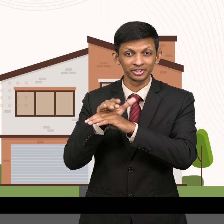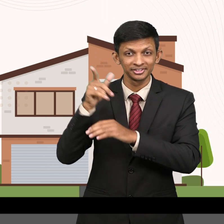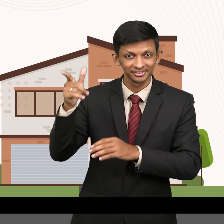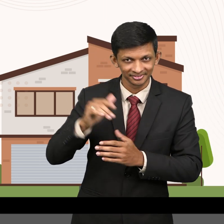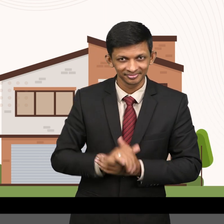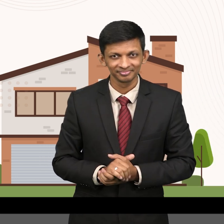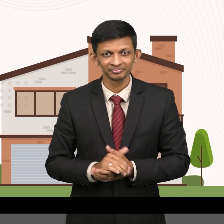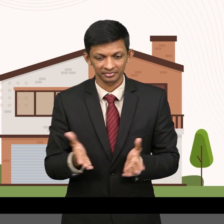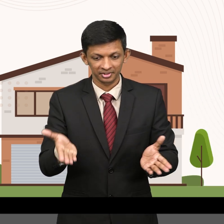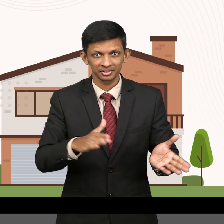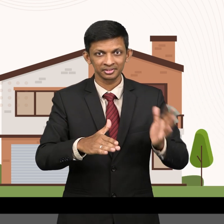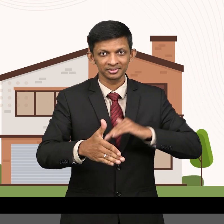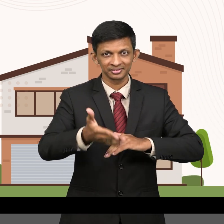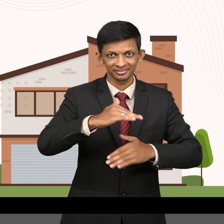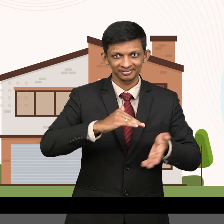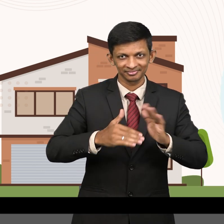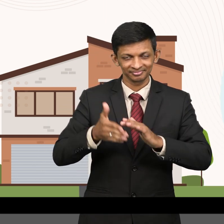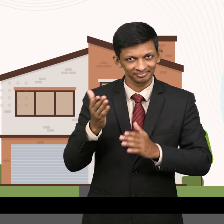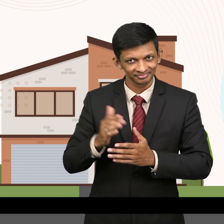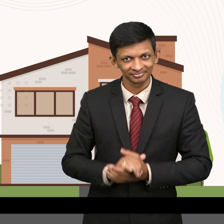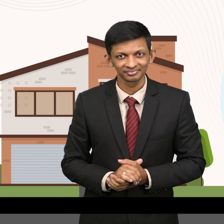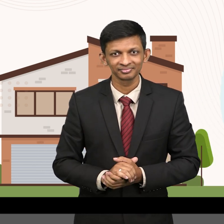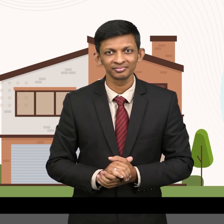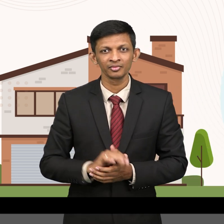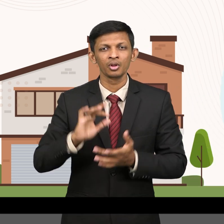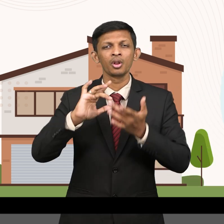पोस्ट ऑफिस, पार्सल,